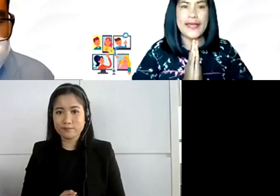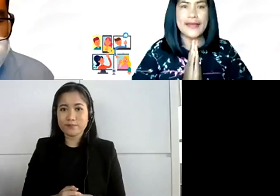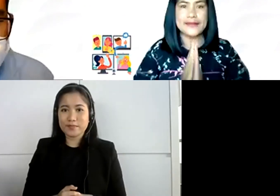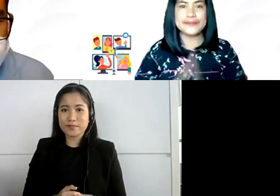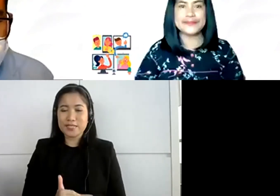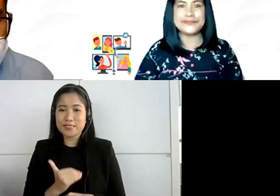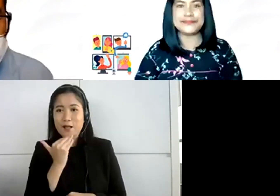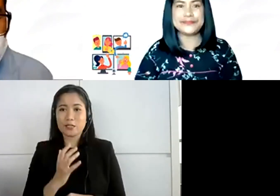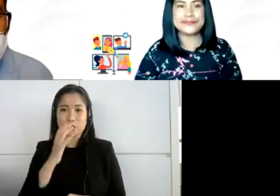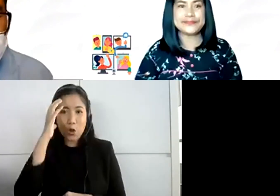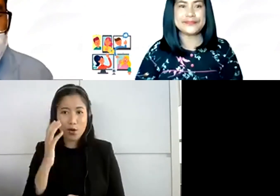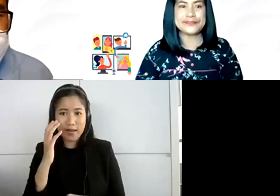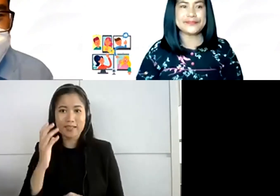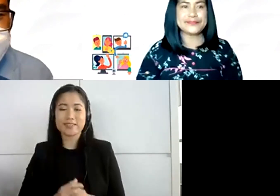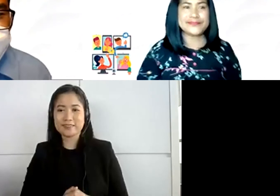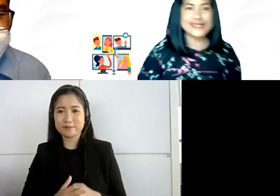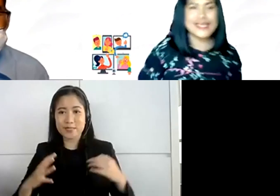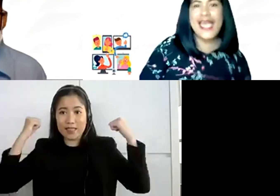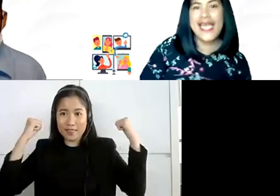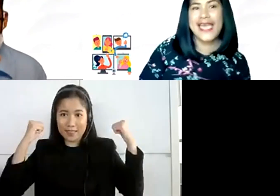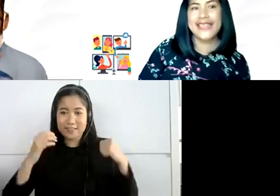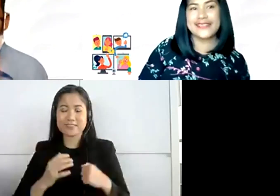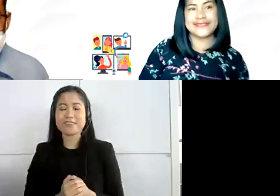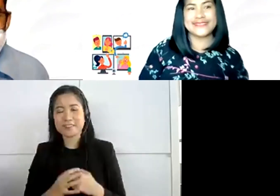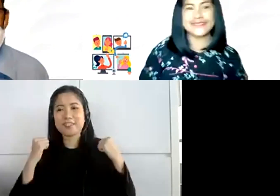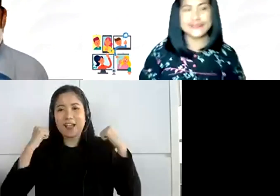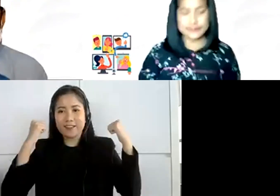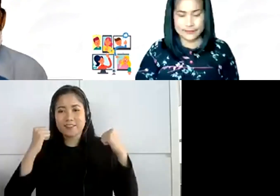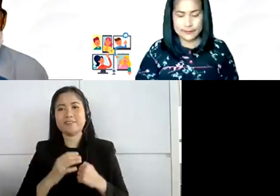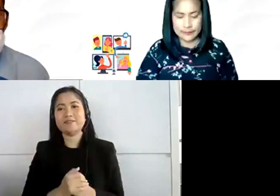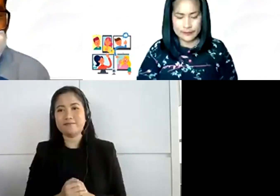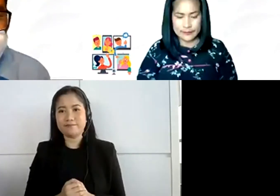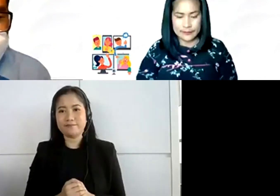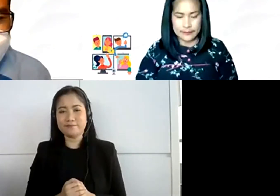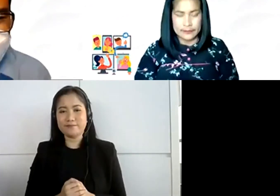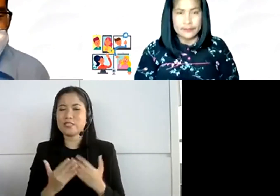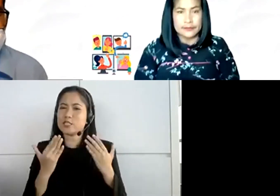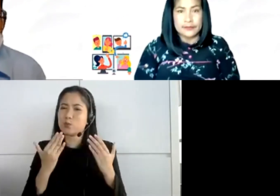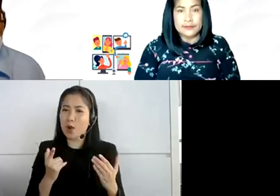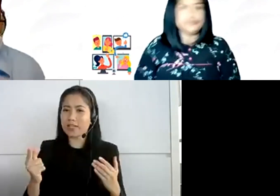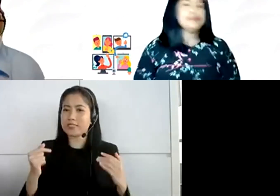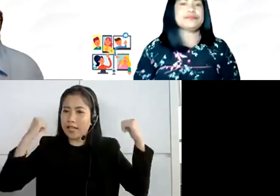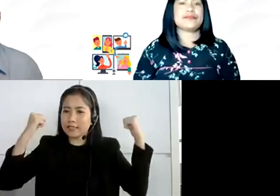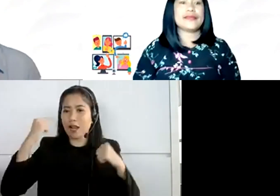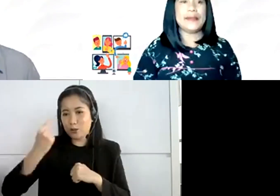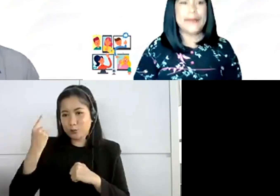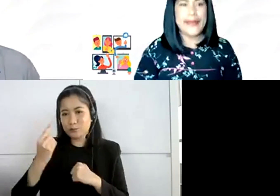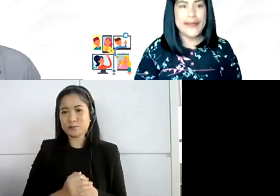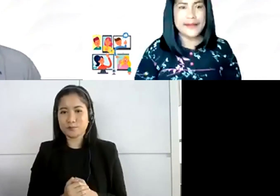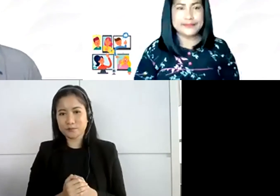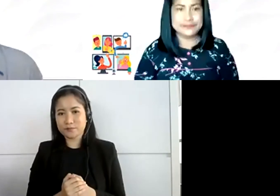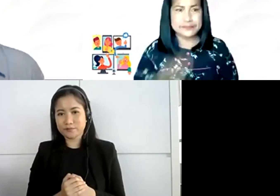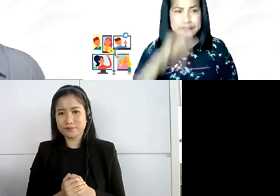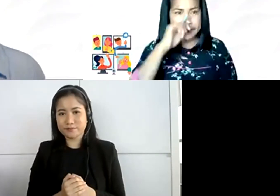Sore, Pak. Sore, sehat Bu? Sehat. Sehat, mudah-mudahan selalu sehat ya Ibu Emilia ya. Oke, Ya,